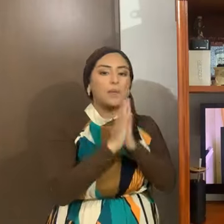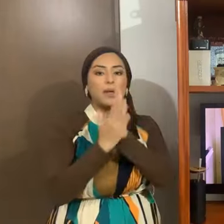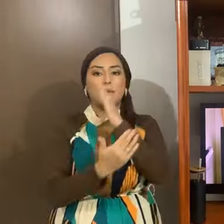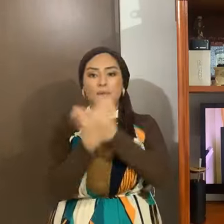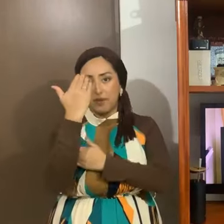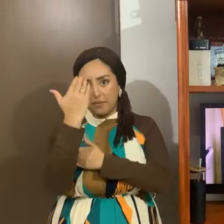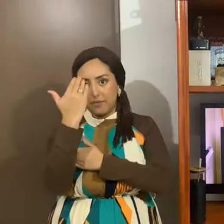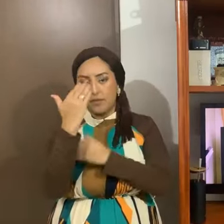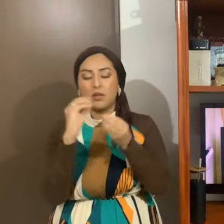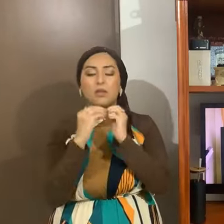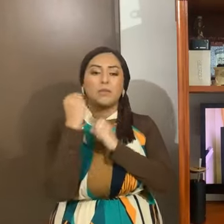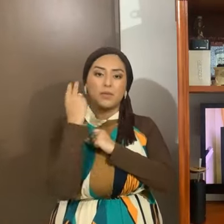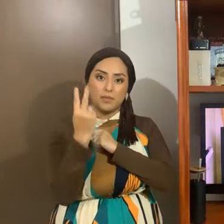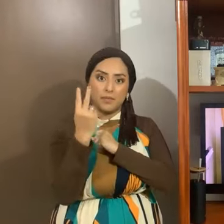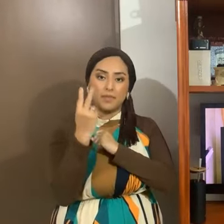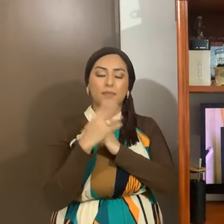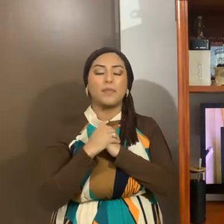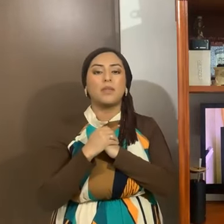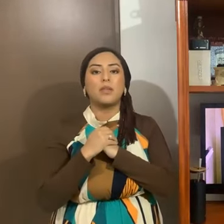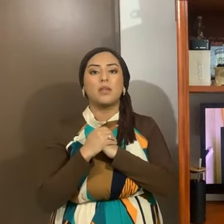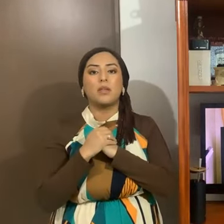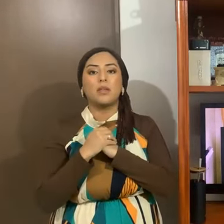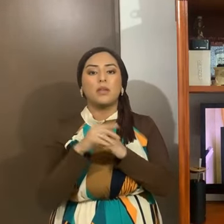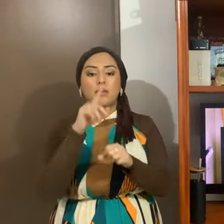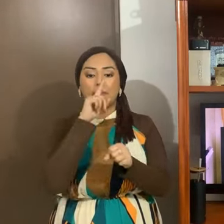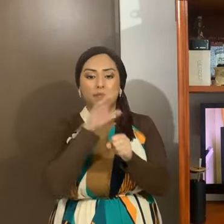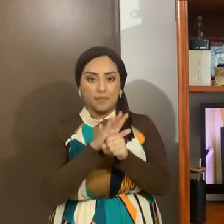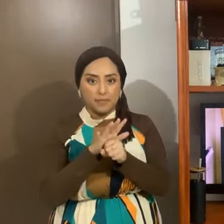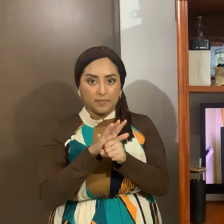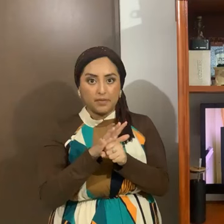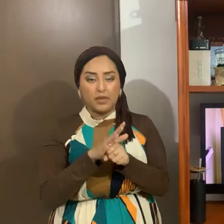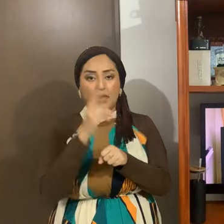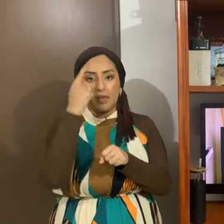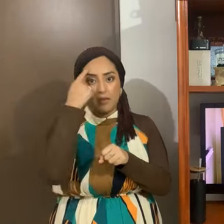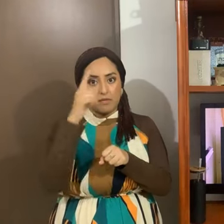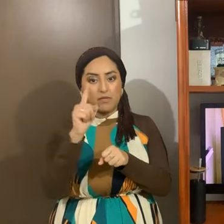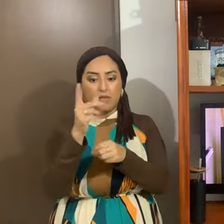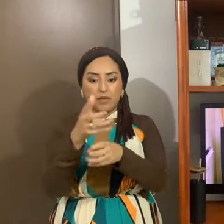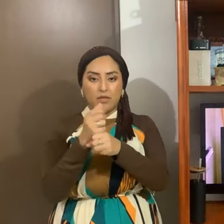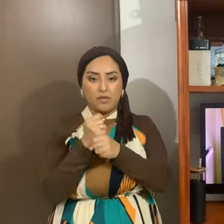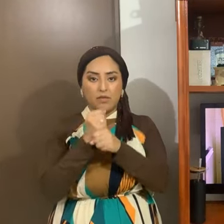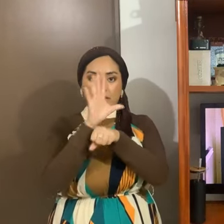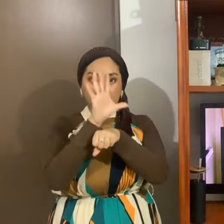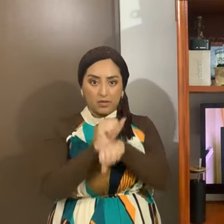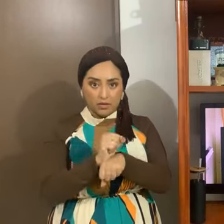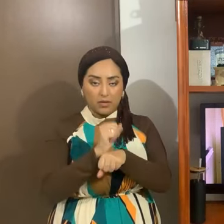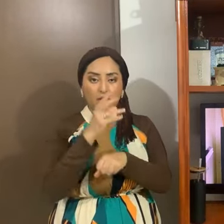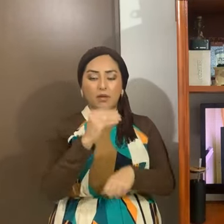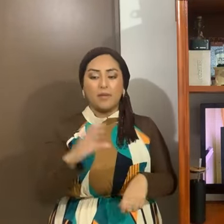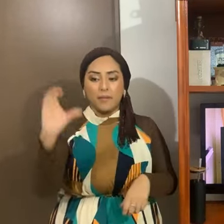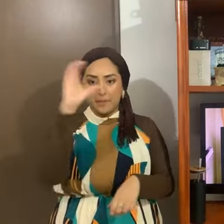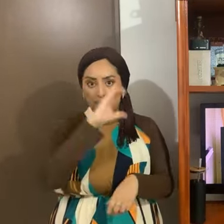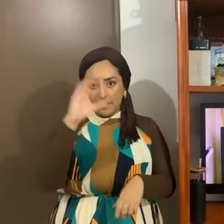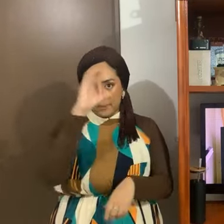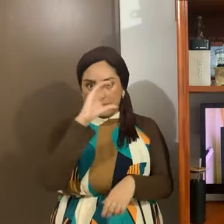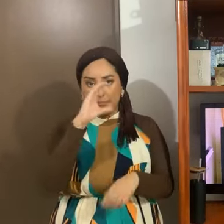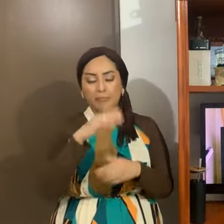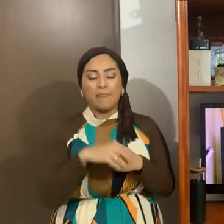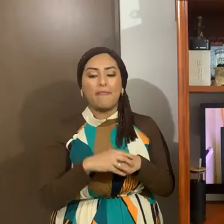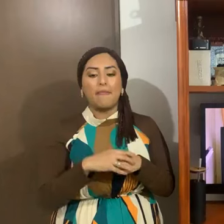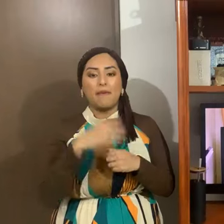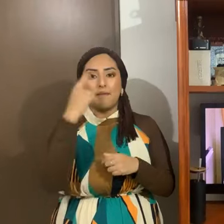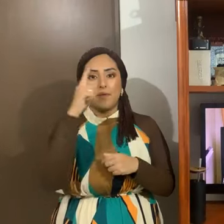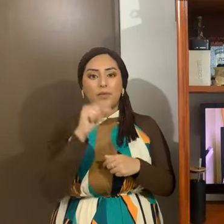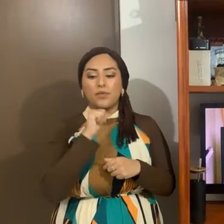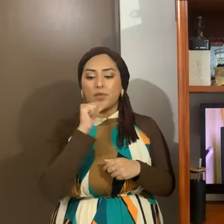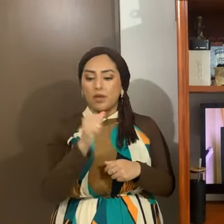mañana. Punto número 2, hacer un compromiso para adquirir el hábito y buscar estrategias para